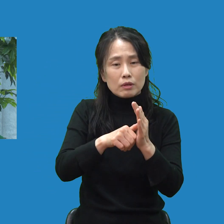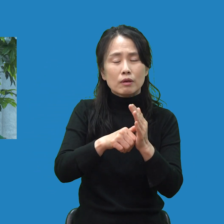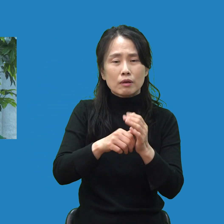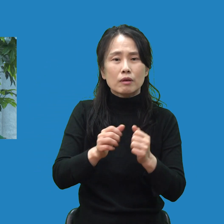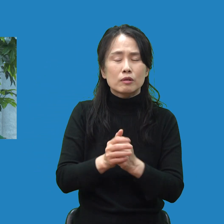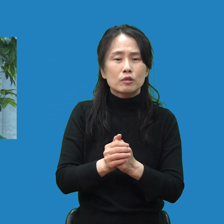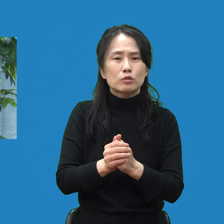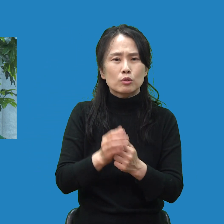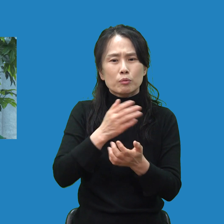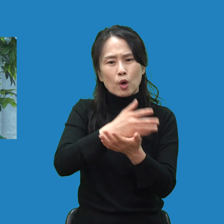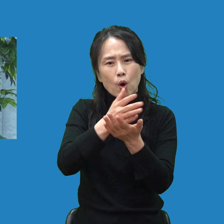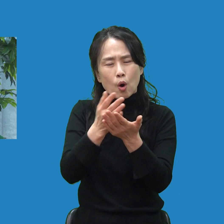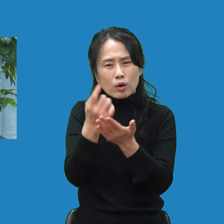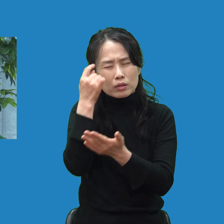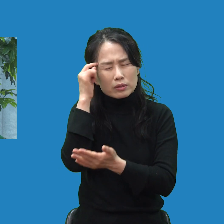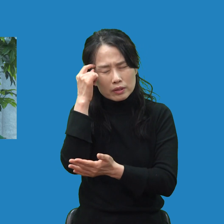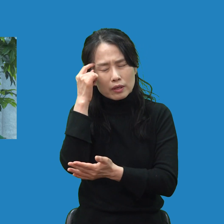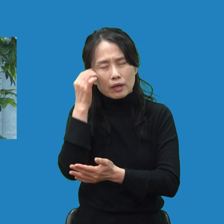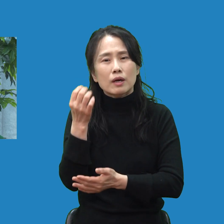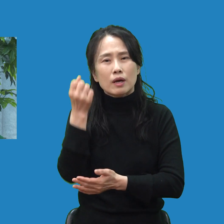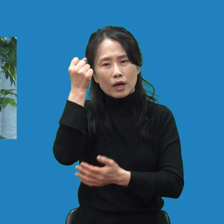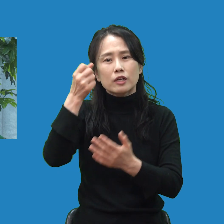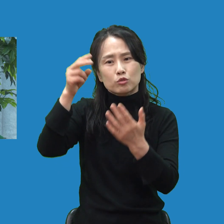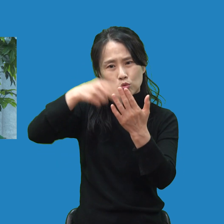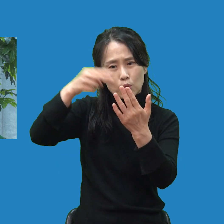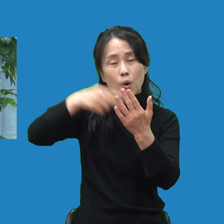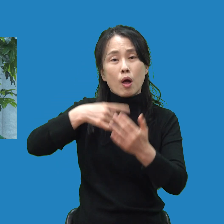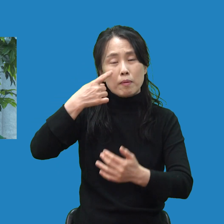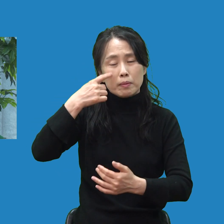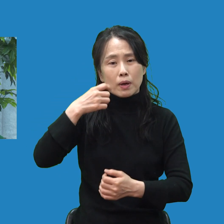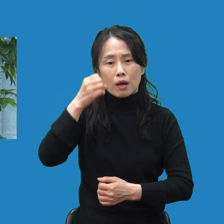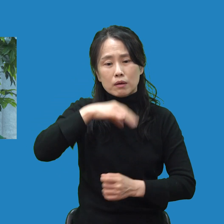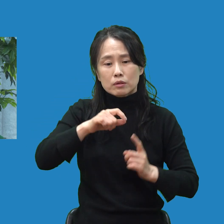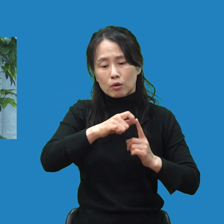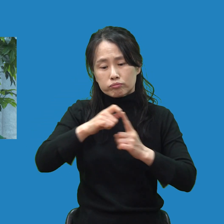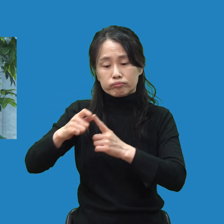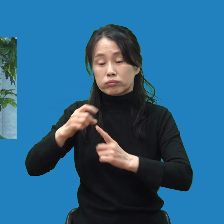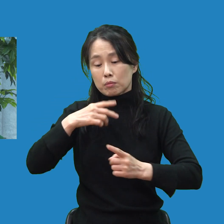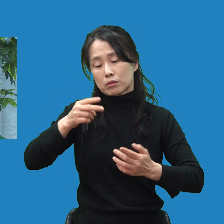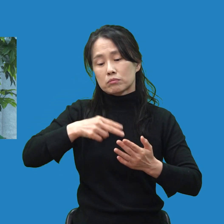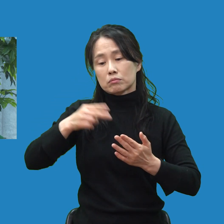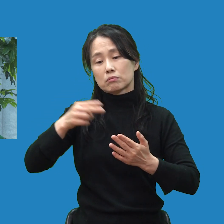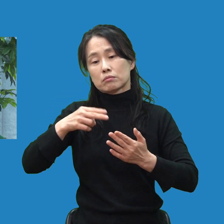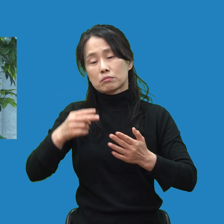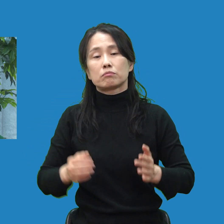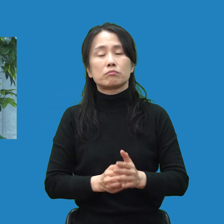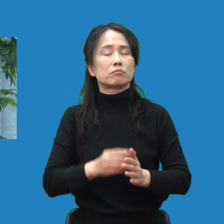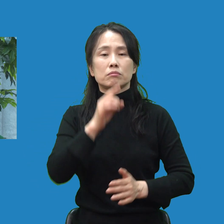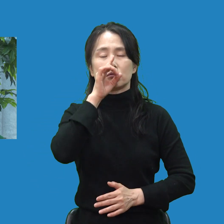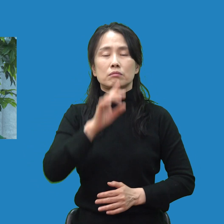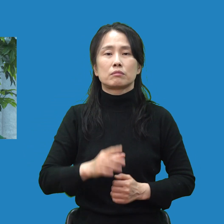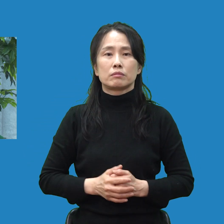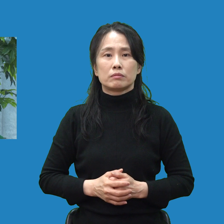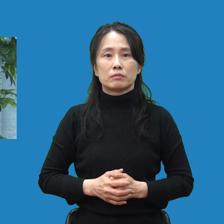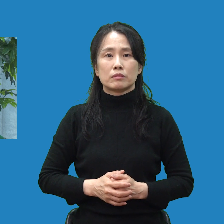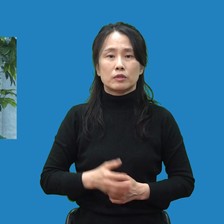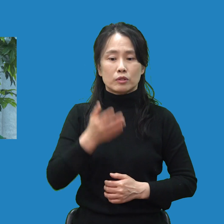읽어야 돼요. 성경을요 그냥 문자만 읽으면 안 돼요. 이게